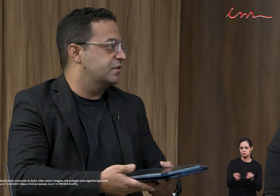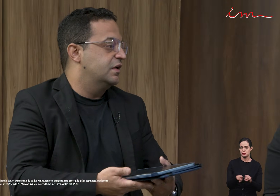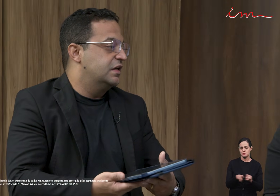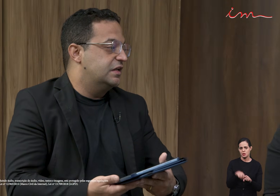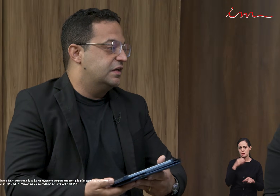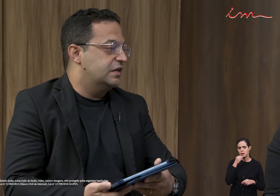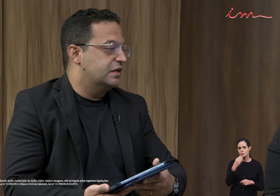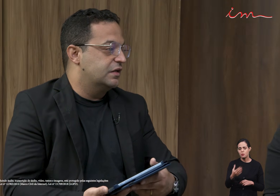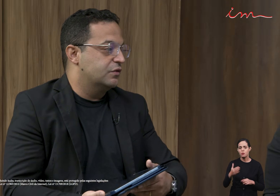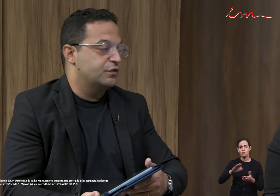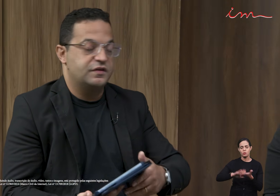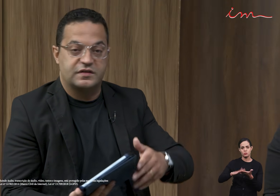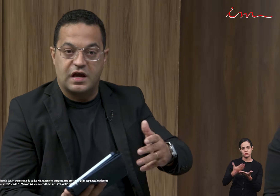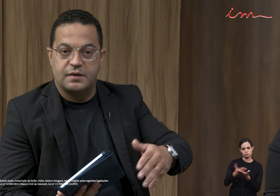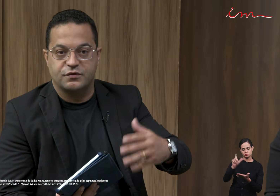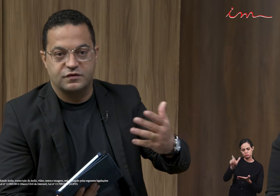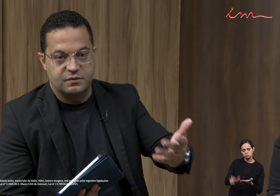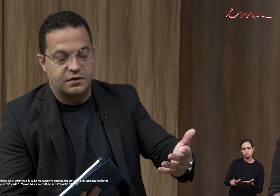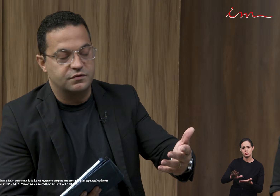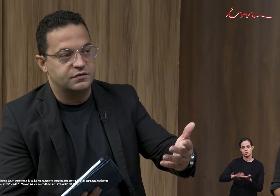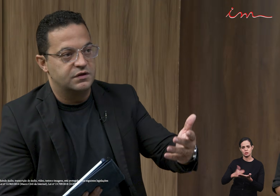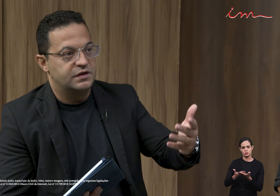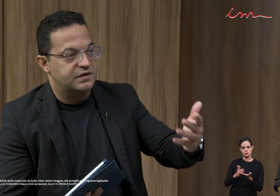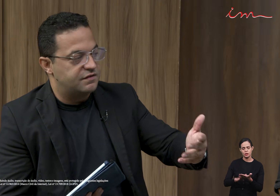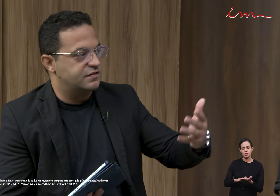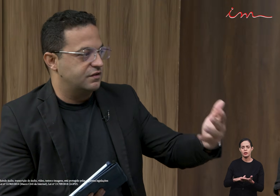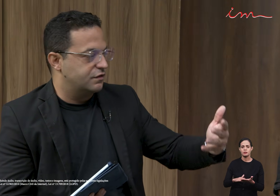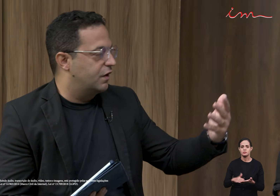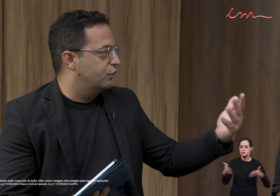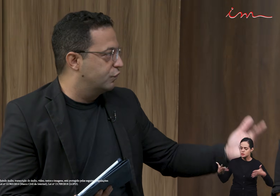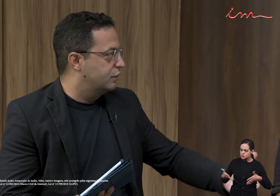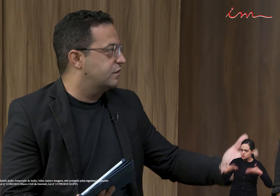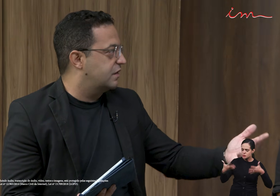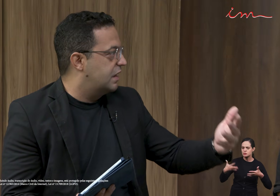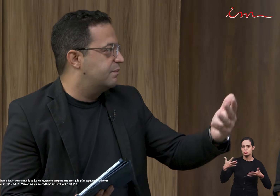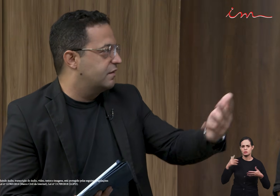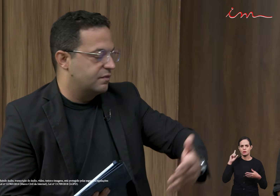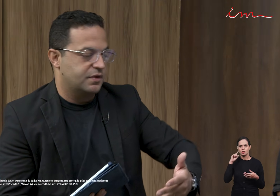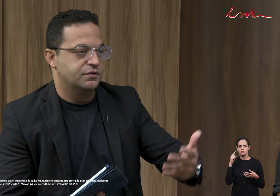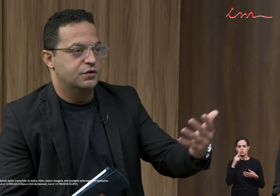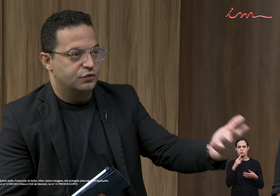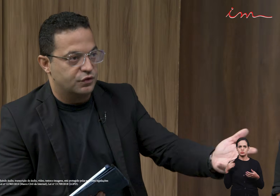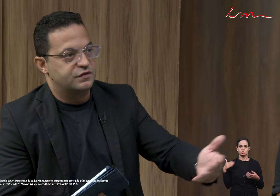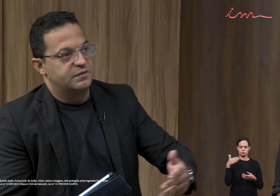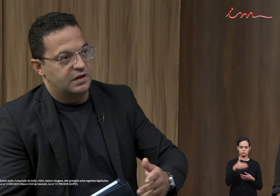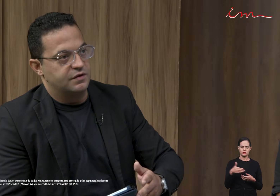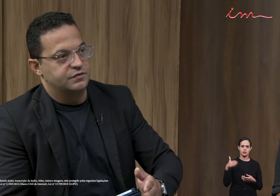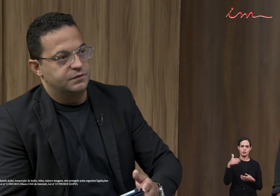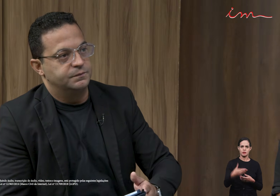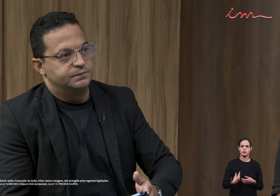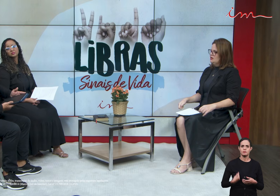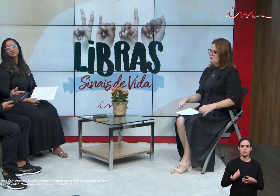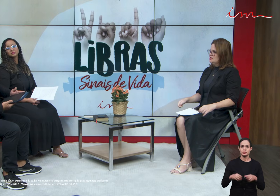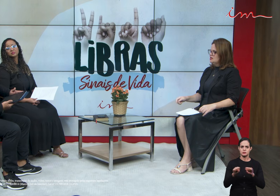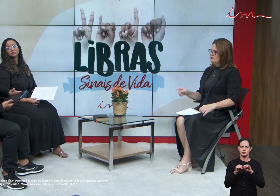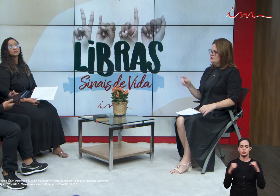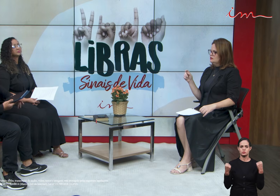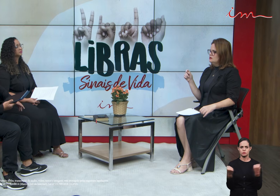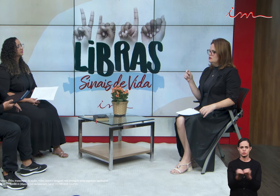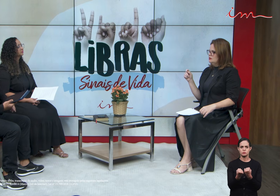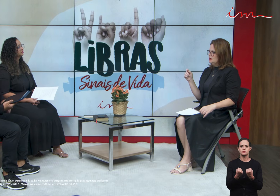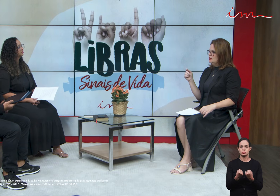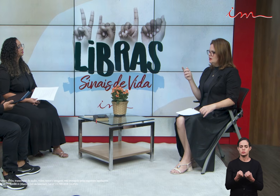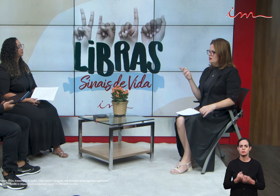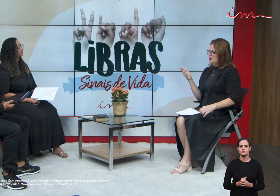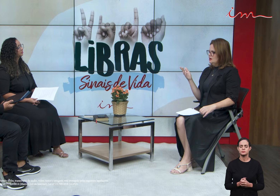nesses temas. E os intérpretes, os irmãos, devem incentivar os SUS a estarem participando dos seminários. Sim, perfeitamente. Você está